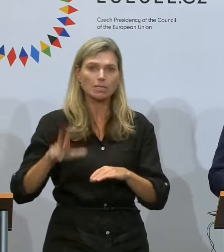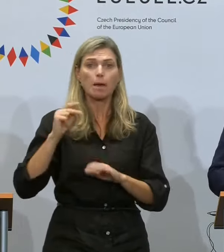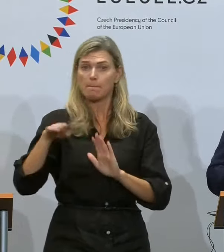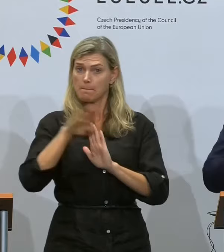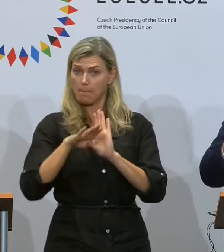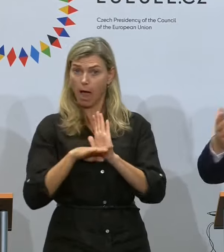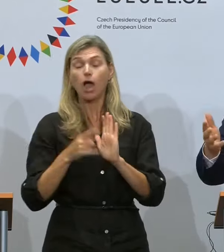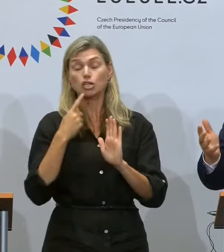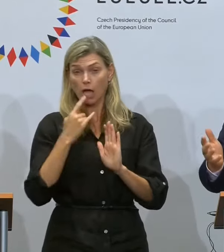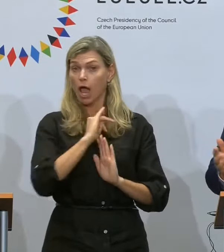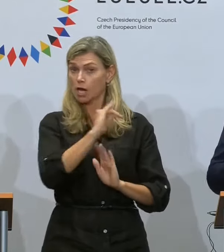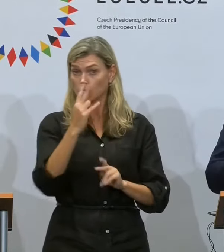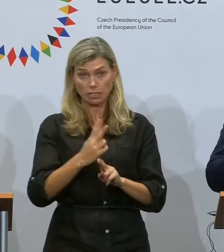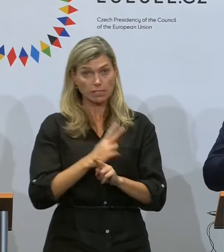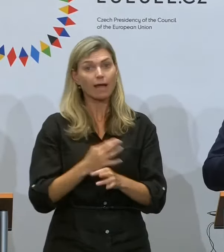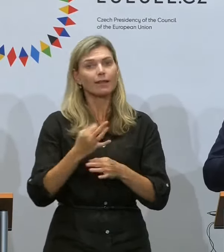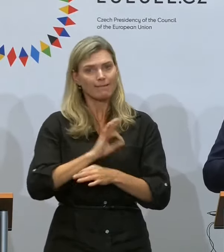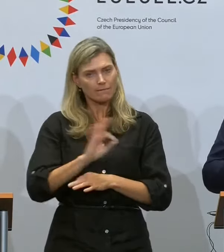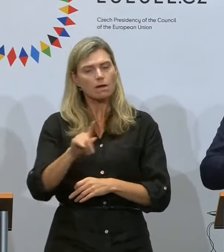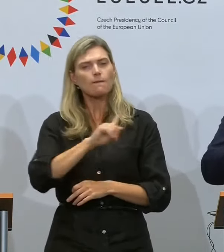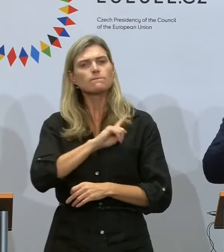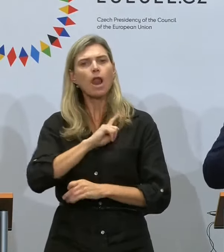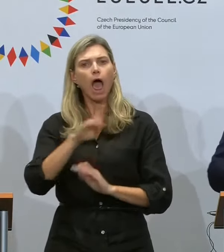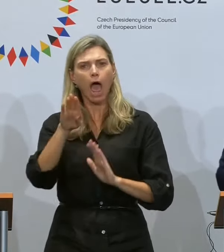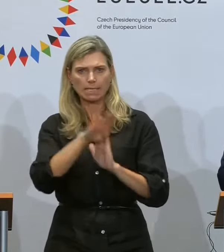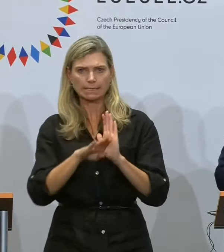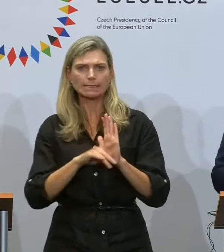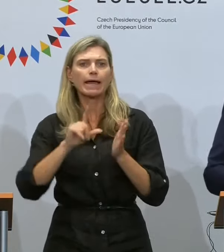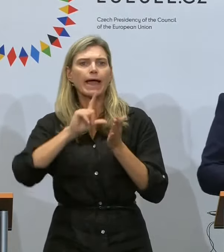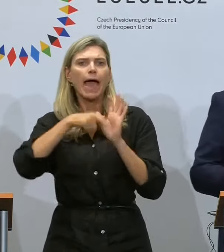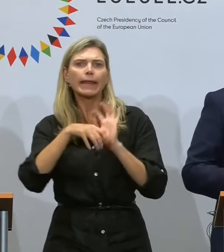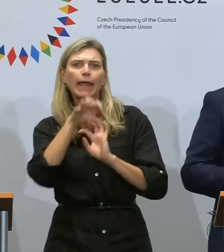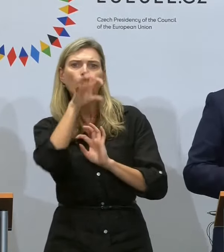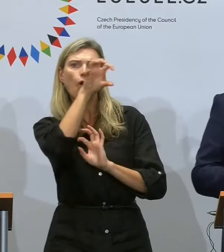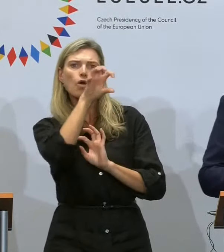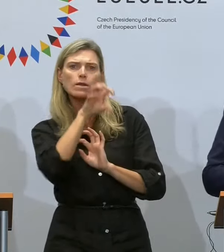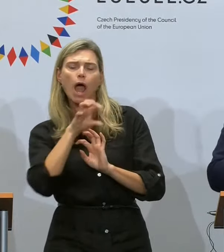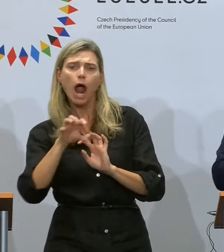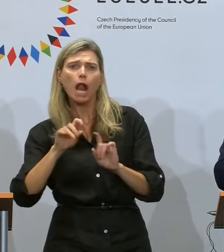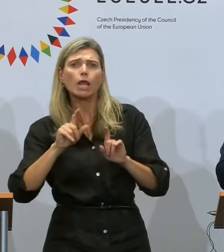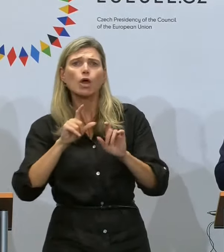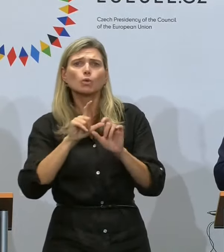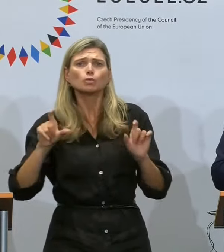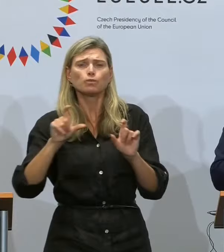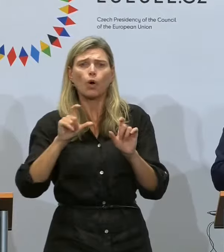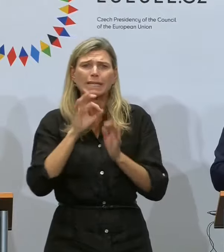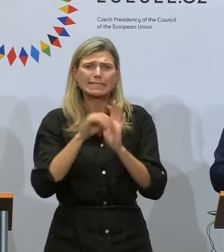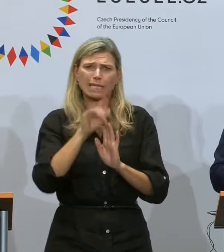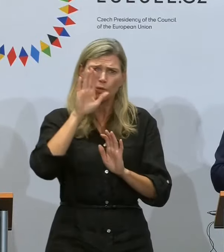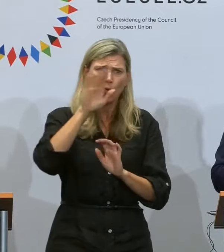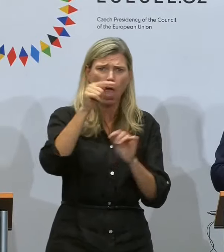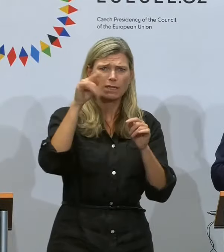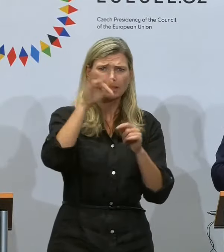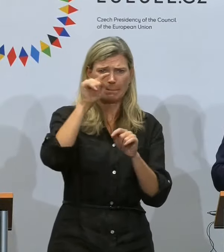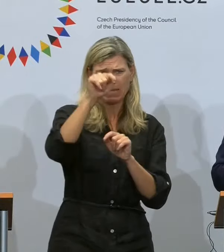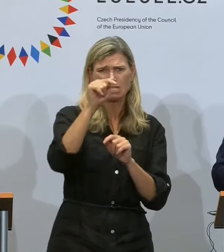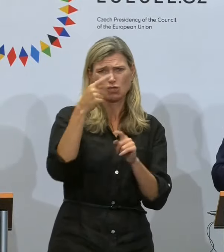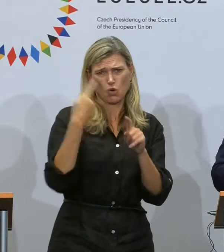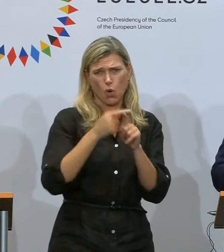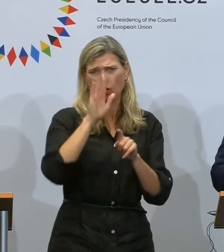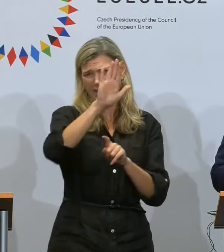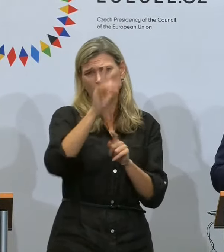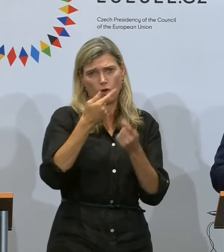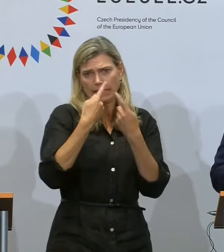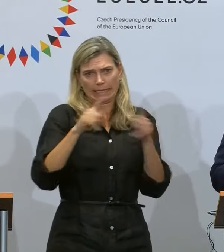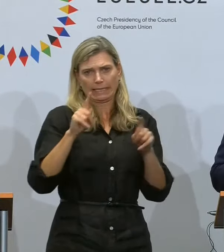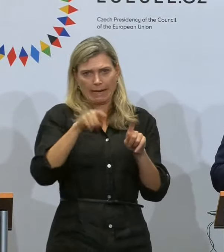národní opatření, tyto státy hovoří o regionálních opatřeních, protože to je konkrétní problém, který musí řešit. A